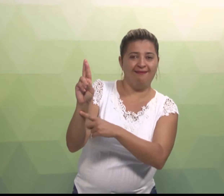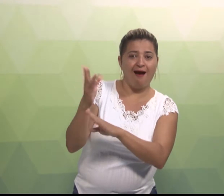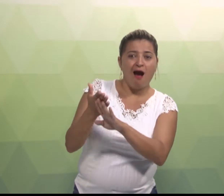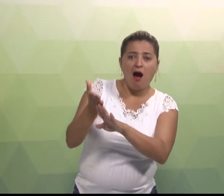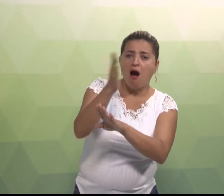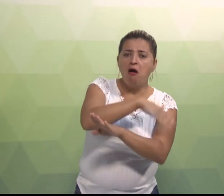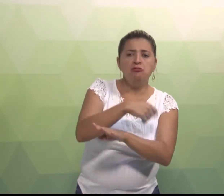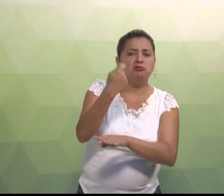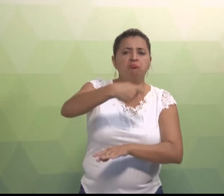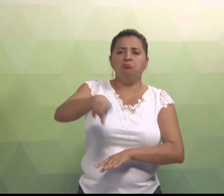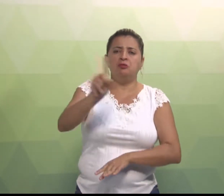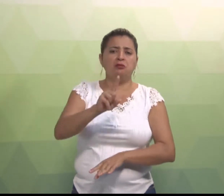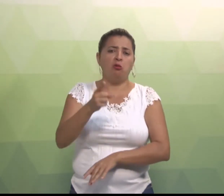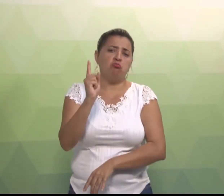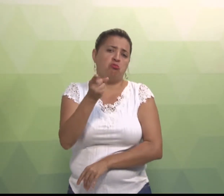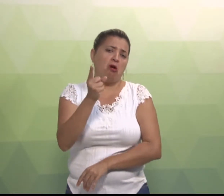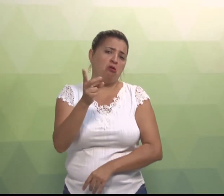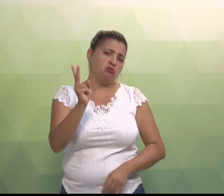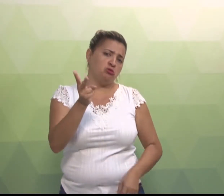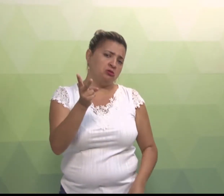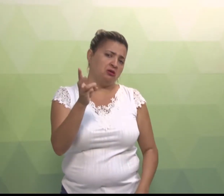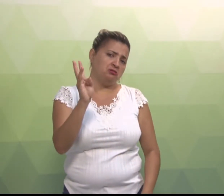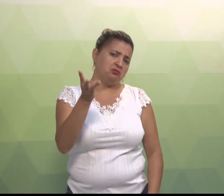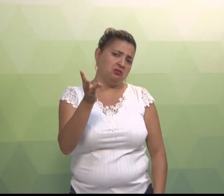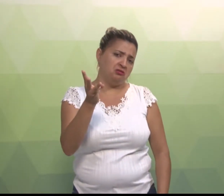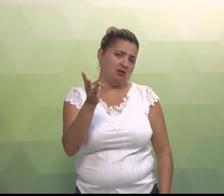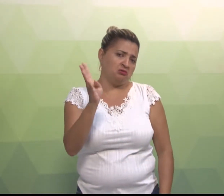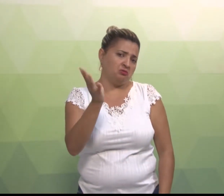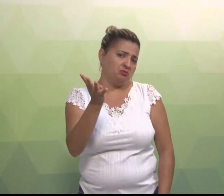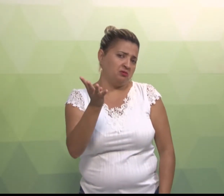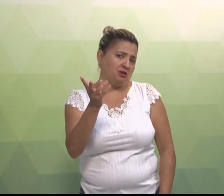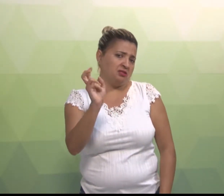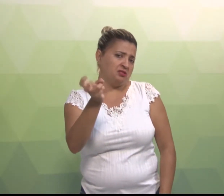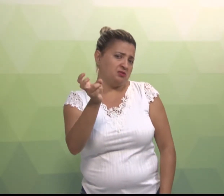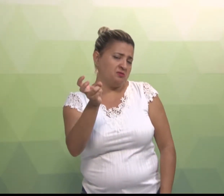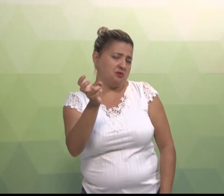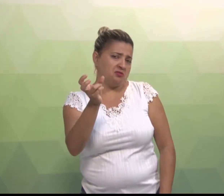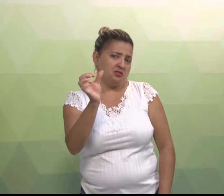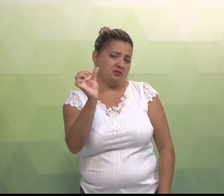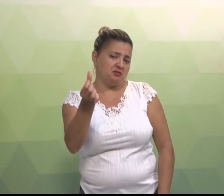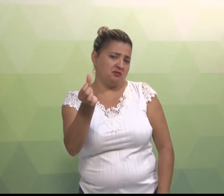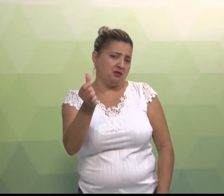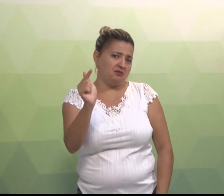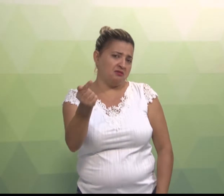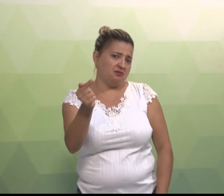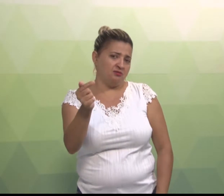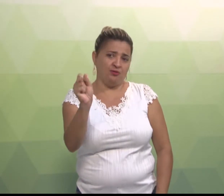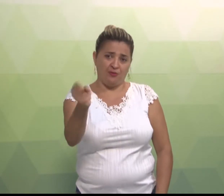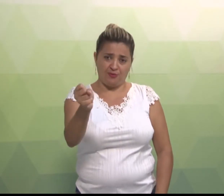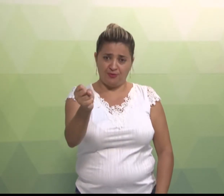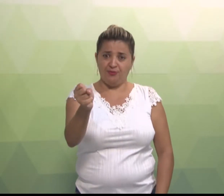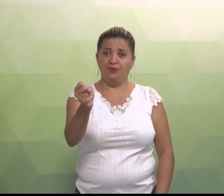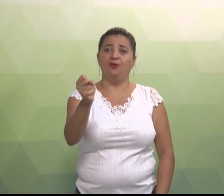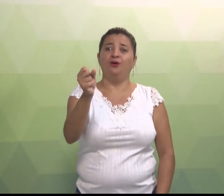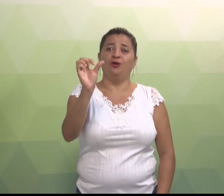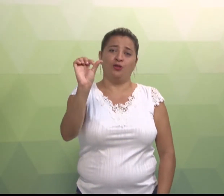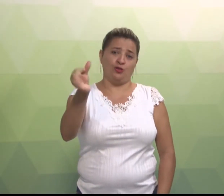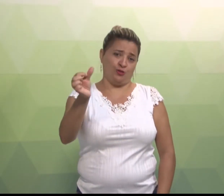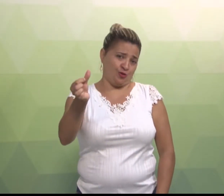do real? Então, antes não precisava, eu fazia já dessa forma. Até o 8, 9, até o